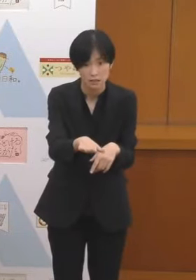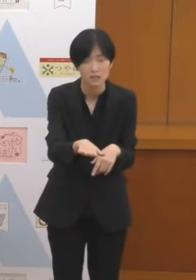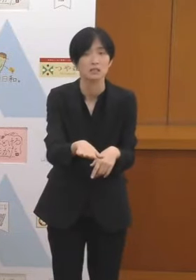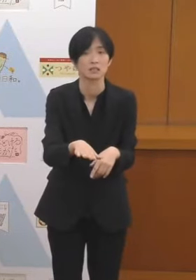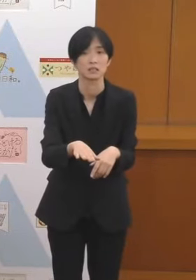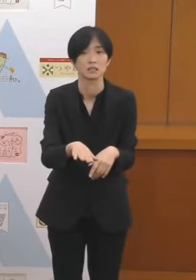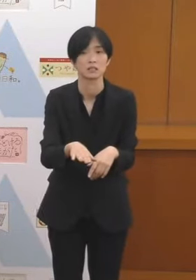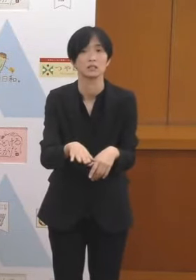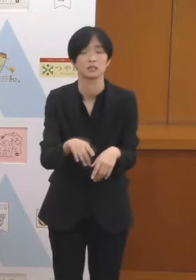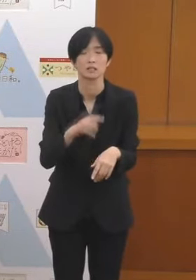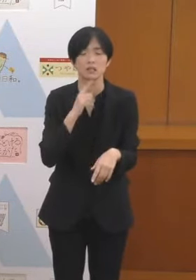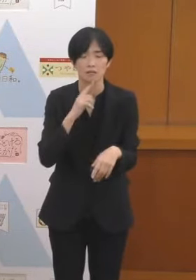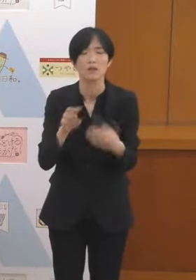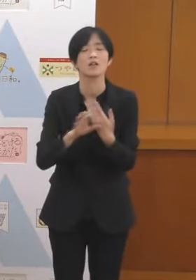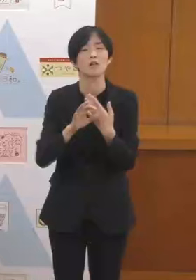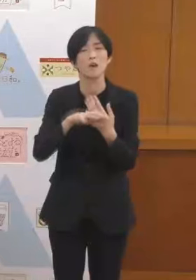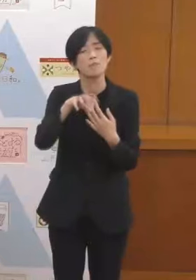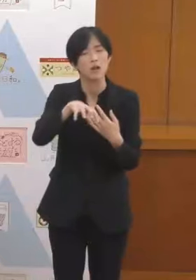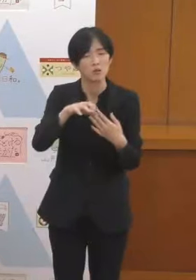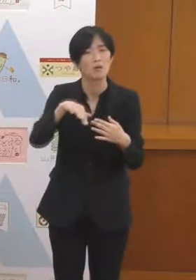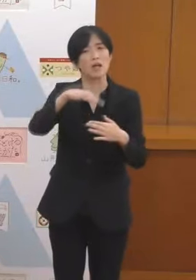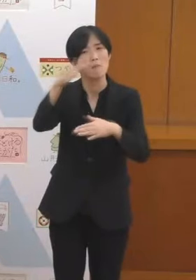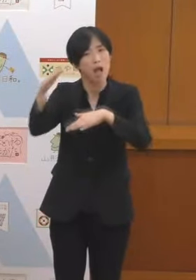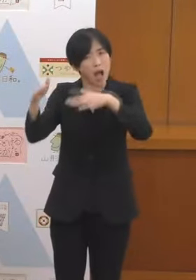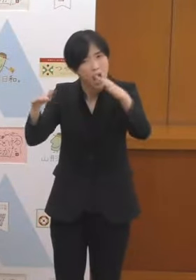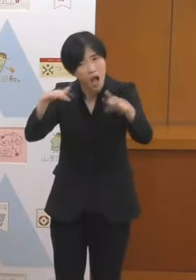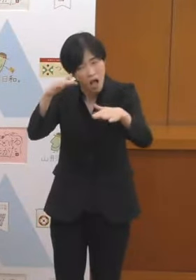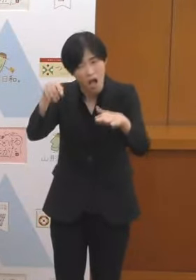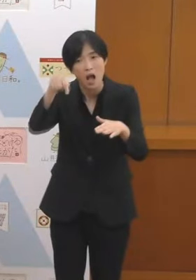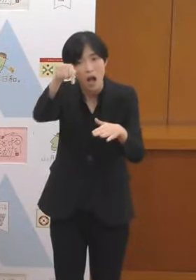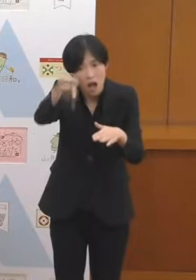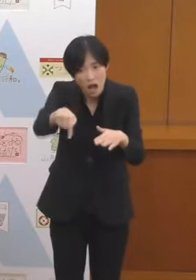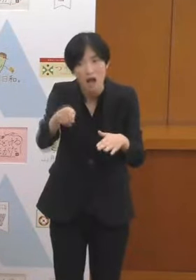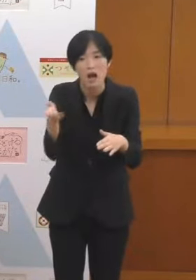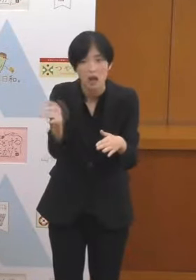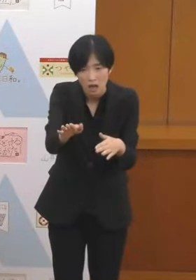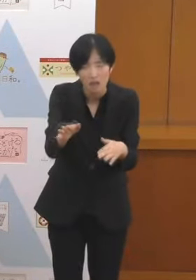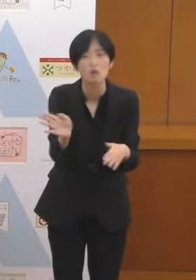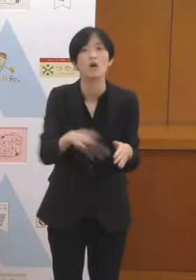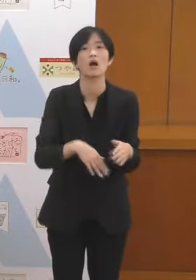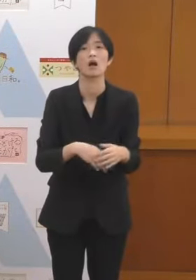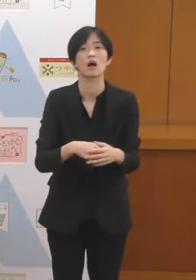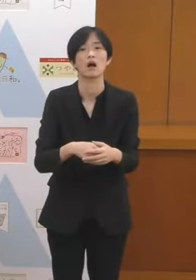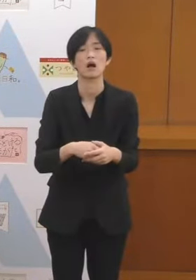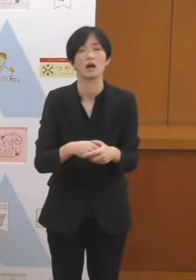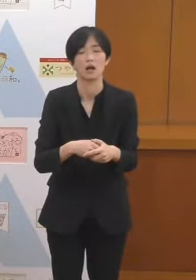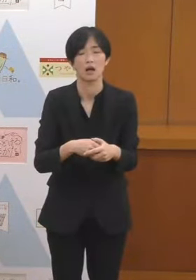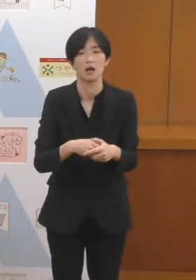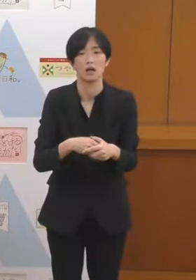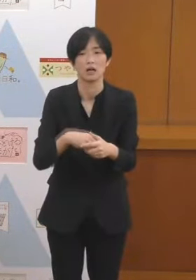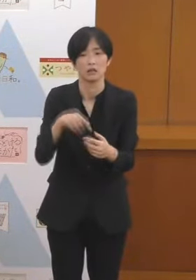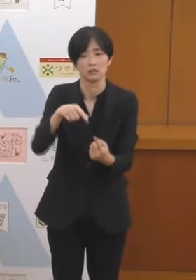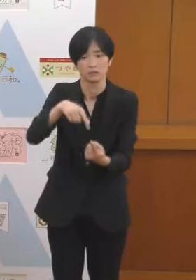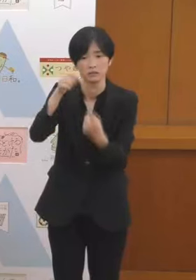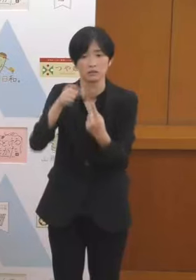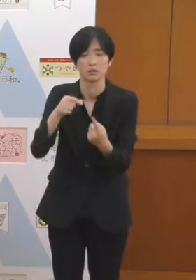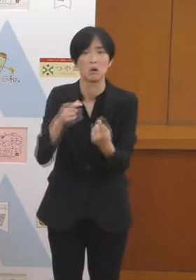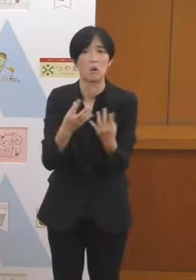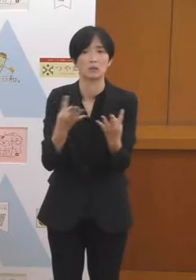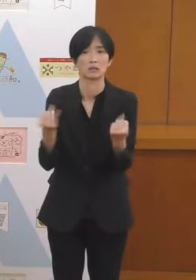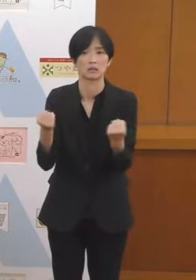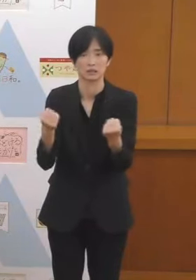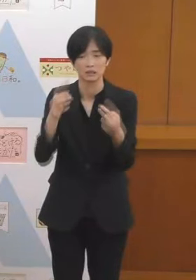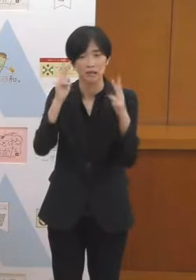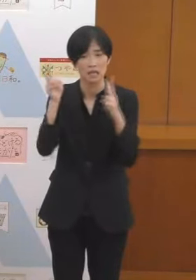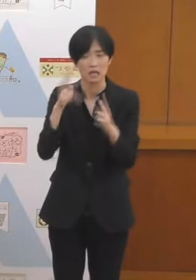えま3幹部というところがですねあの調査されたりするんですけれどもご規模あっ